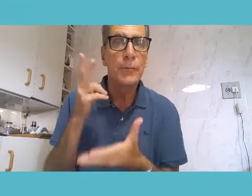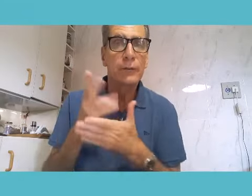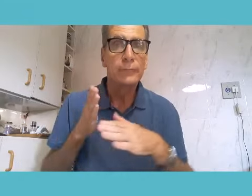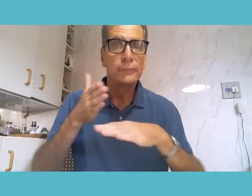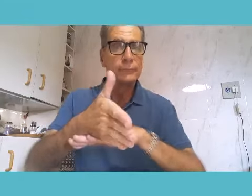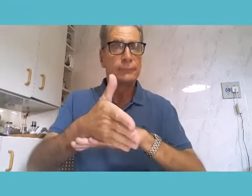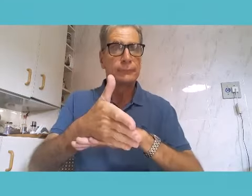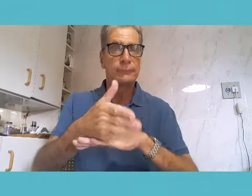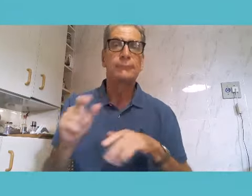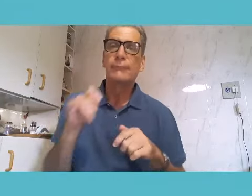Então vou apagando de ar.